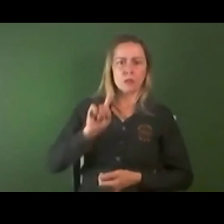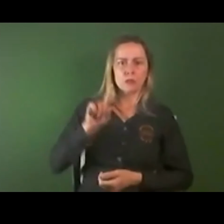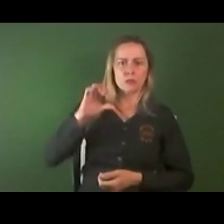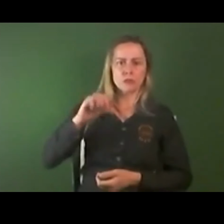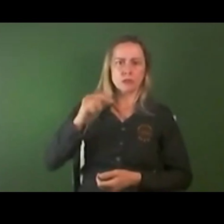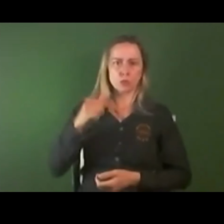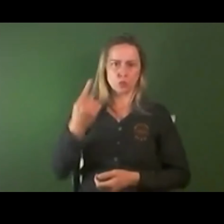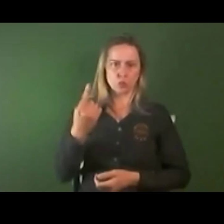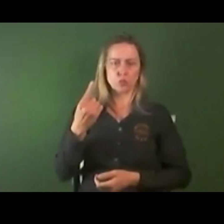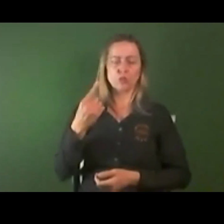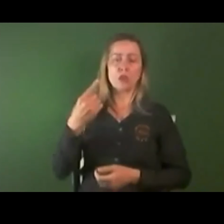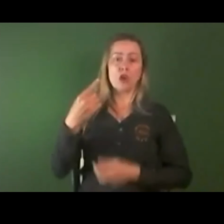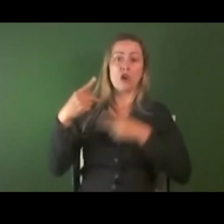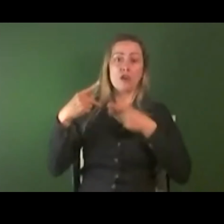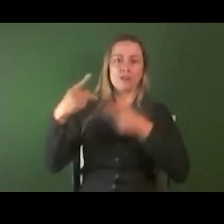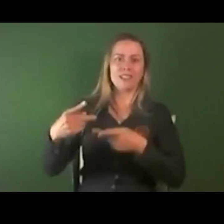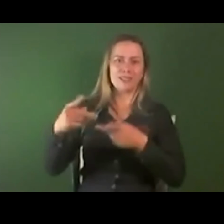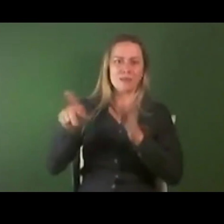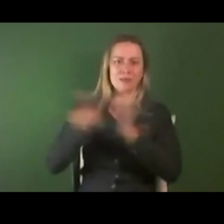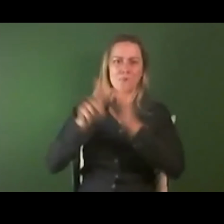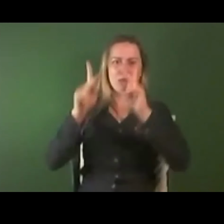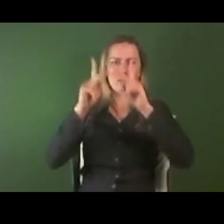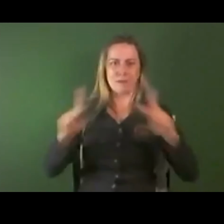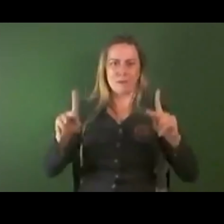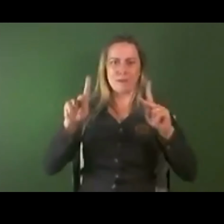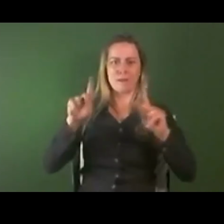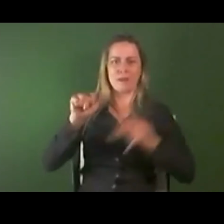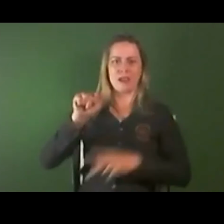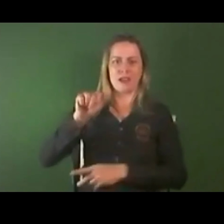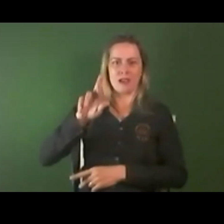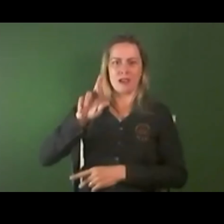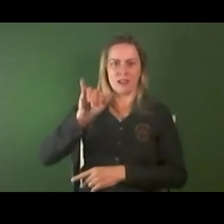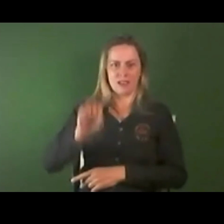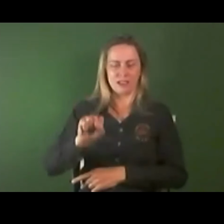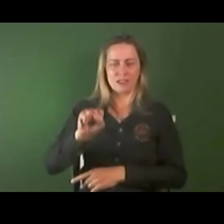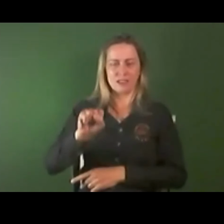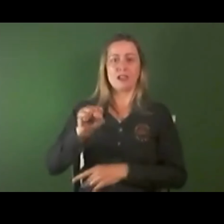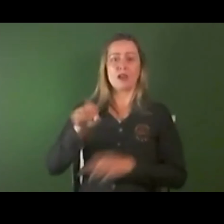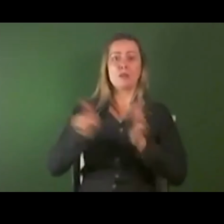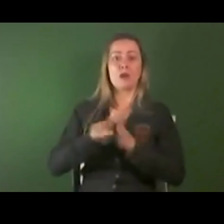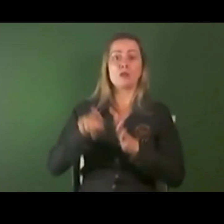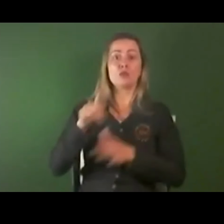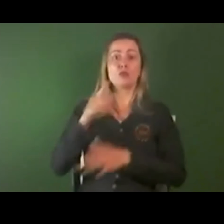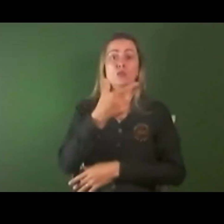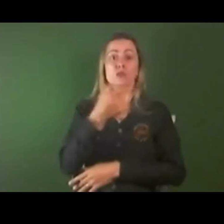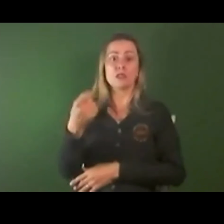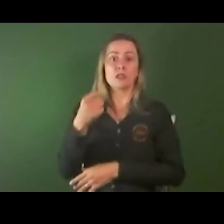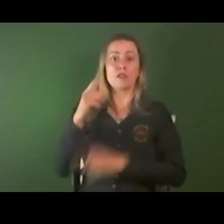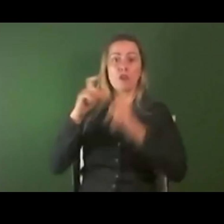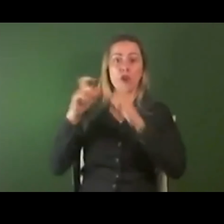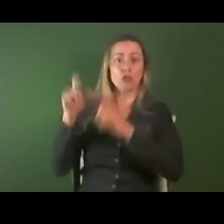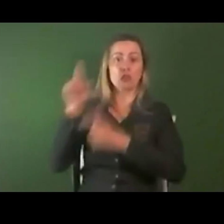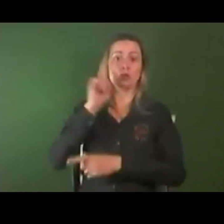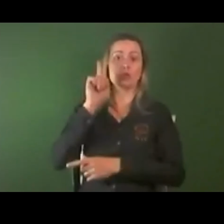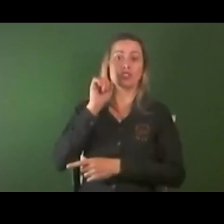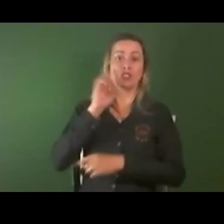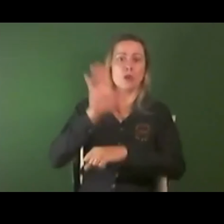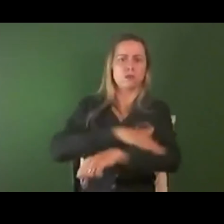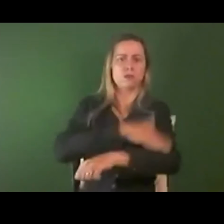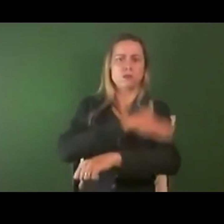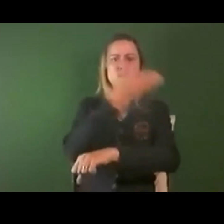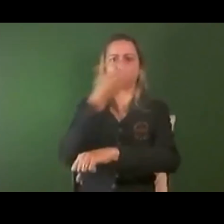de Paris. O projeto dele é fazer 200 fotografias por dia. Então, ele fotografa durante o dia inteiro, de